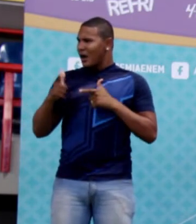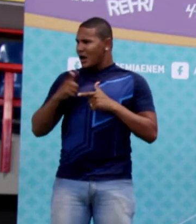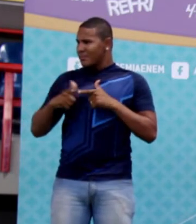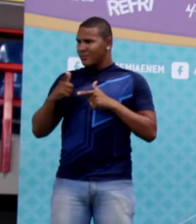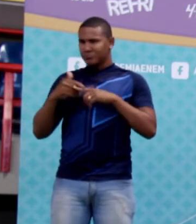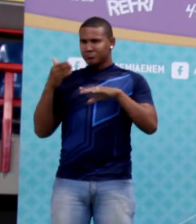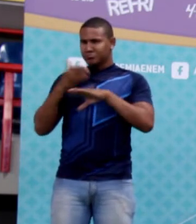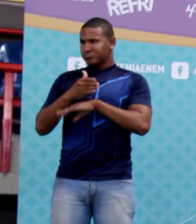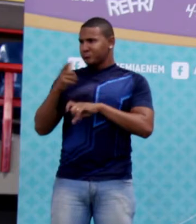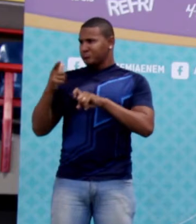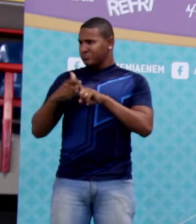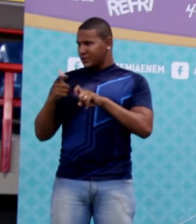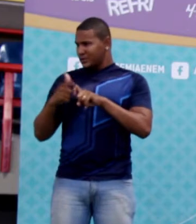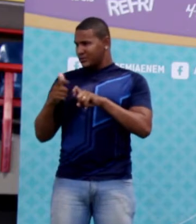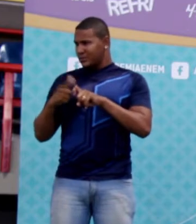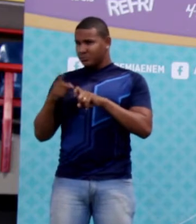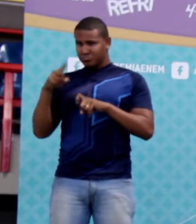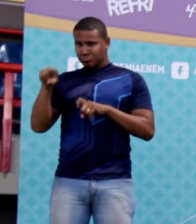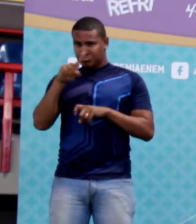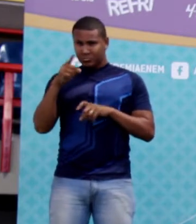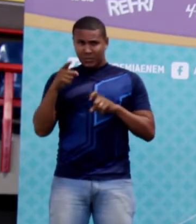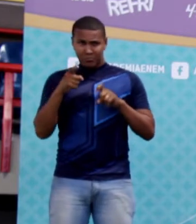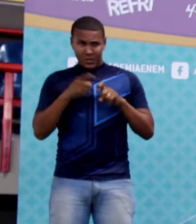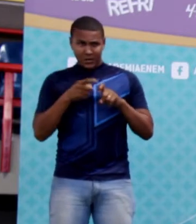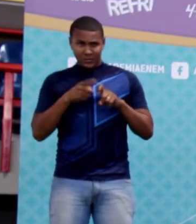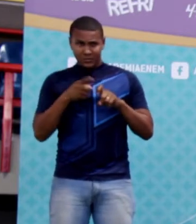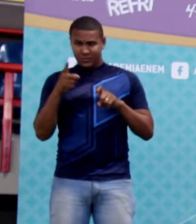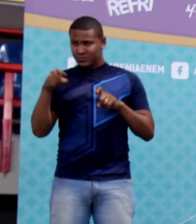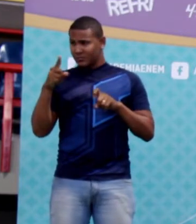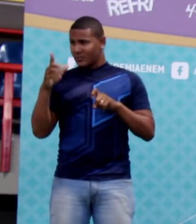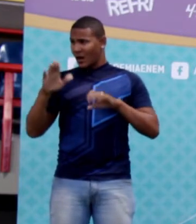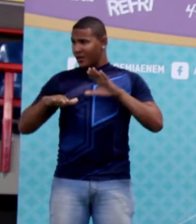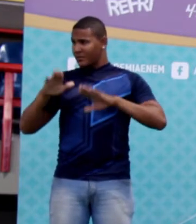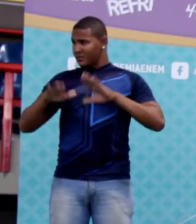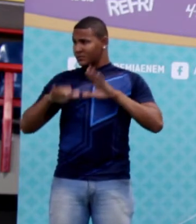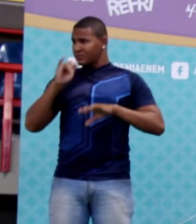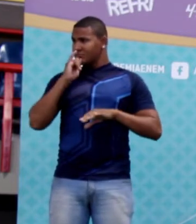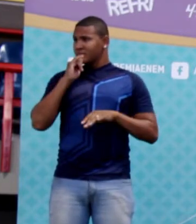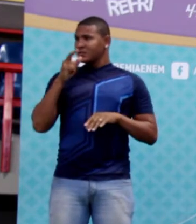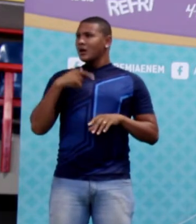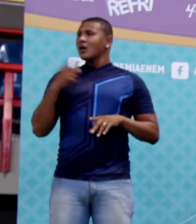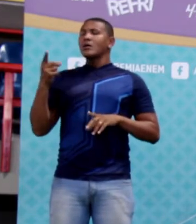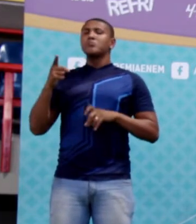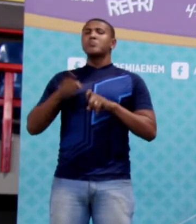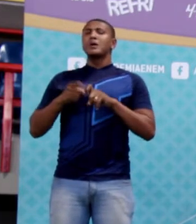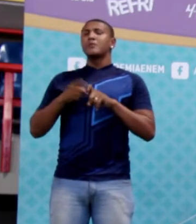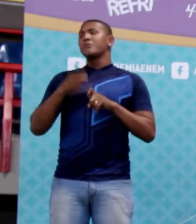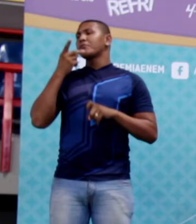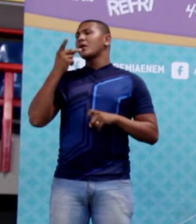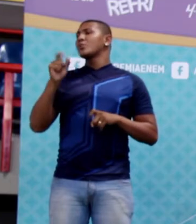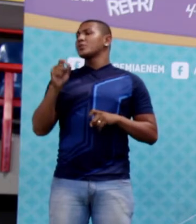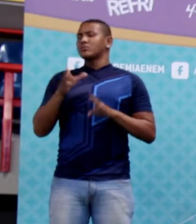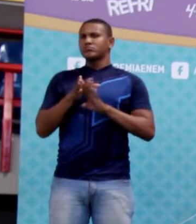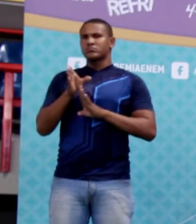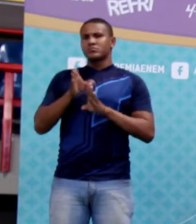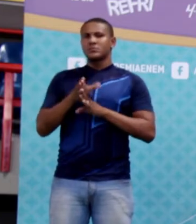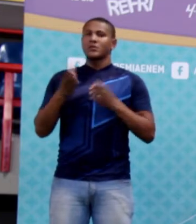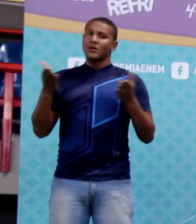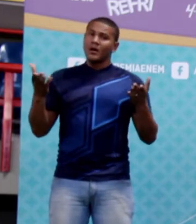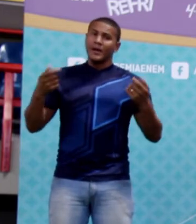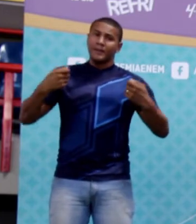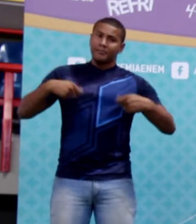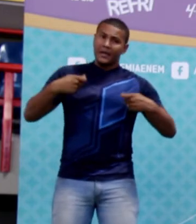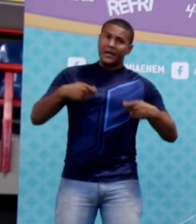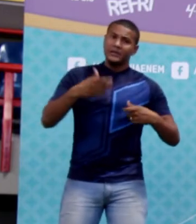e quem for fazer medicina aqui, muitas vezes, qual é a orientação que o médico dá? Vozinha, precisa fazer